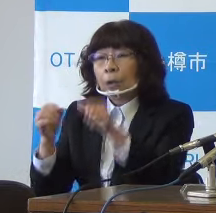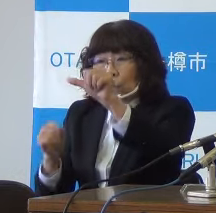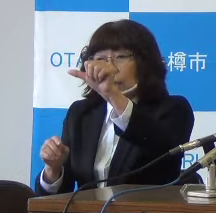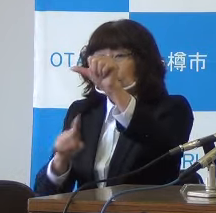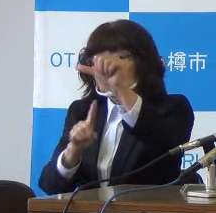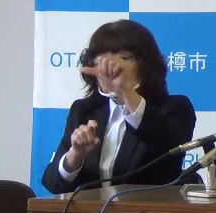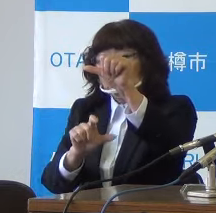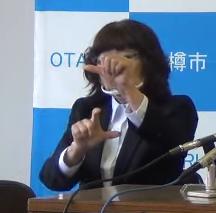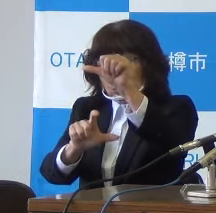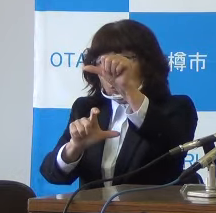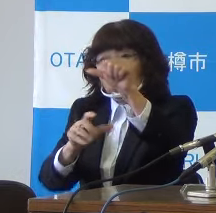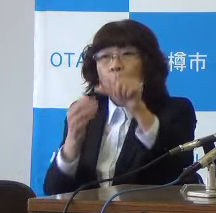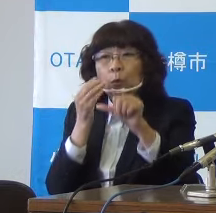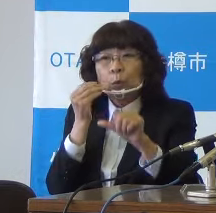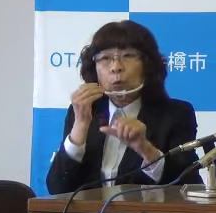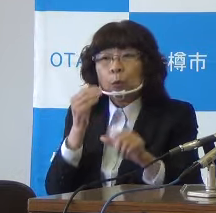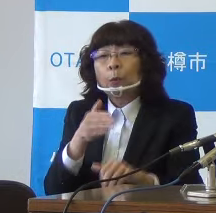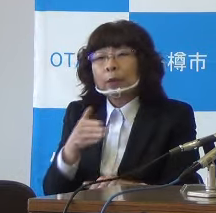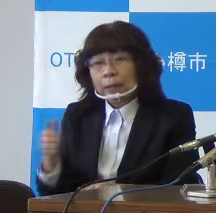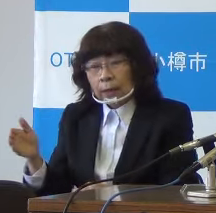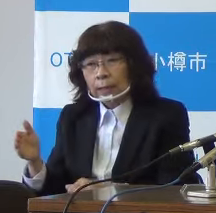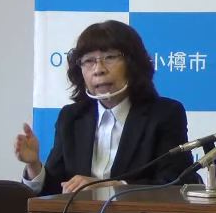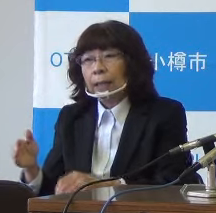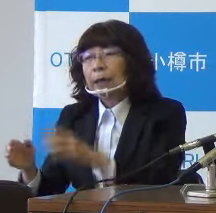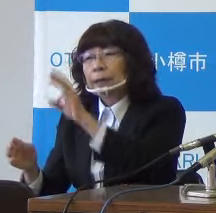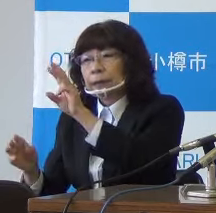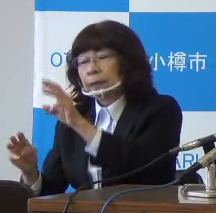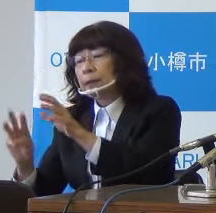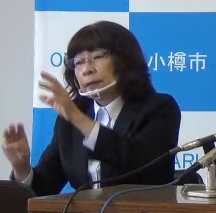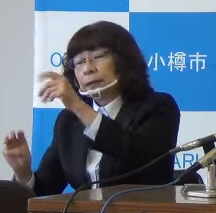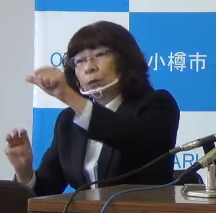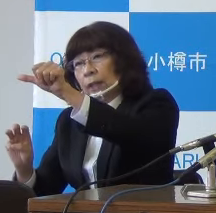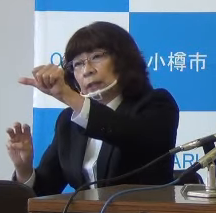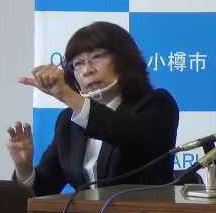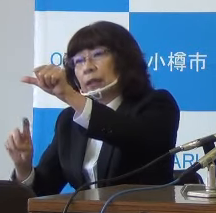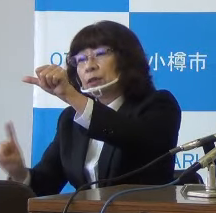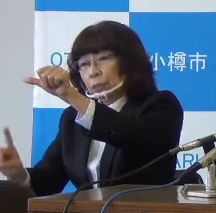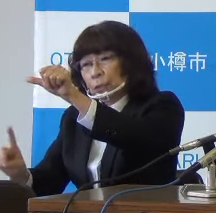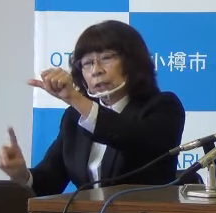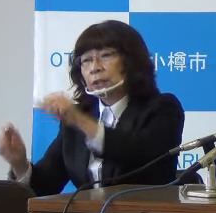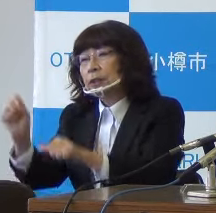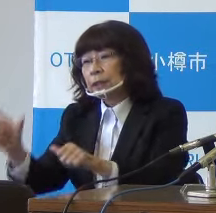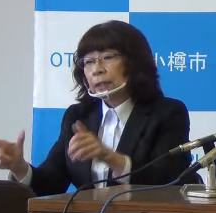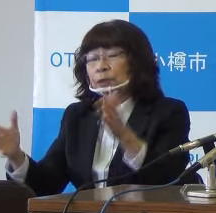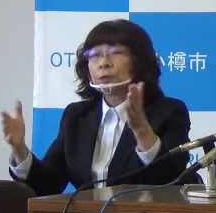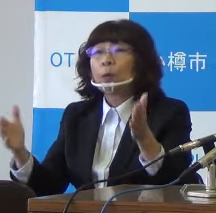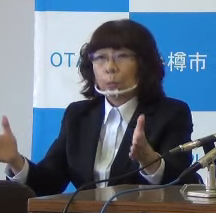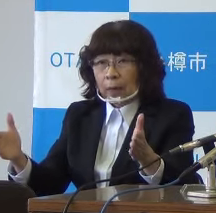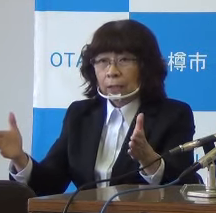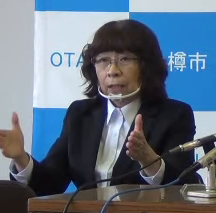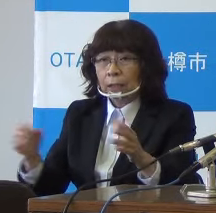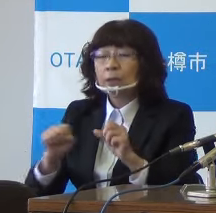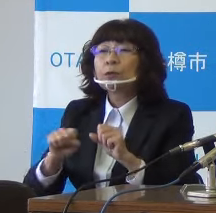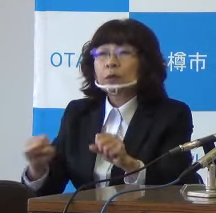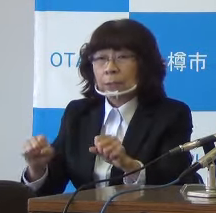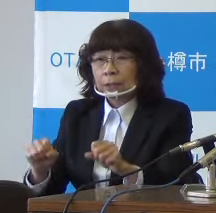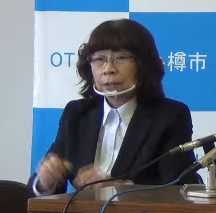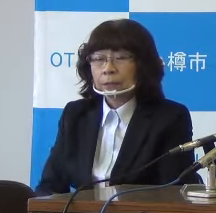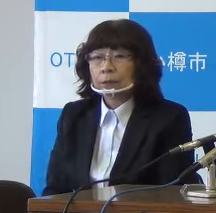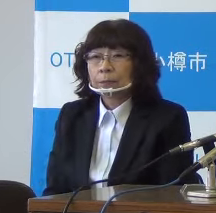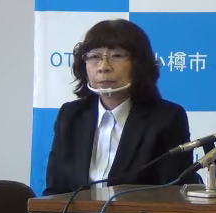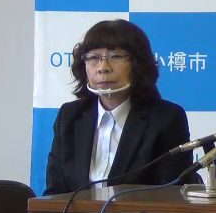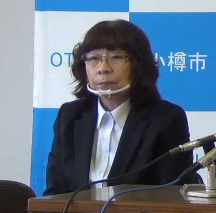5月15日土曜日から31日月曜日までといたします。